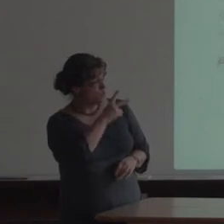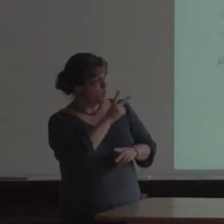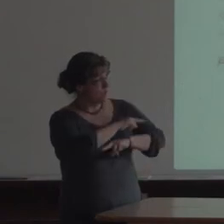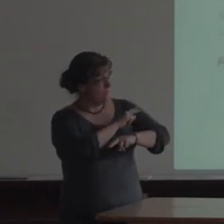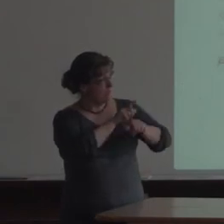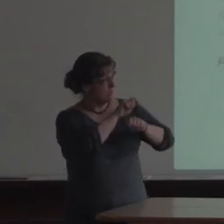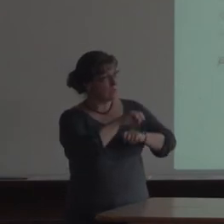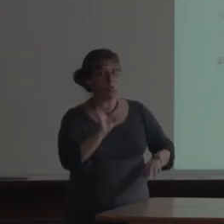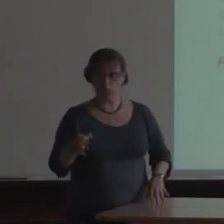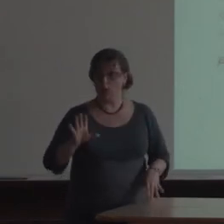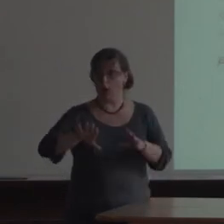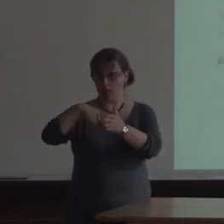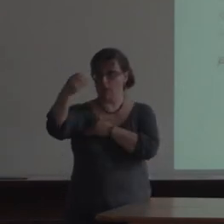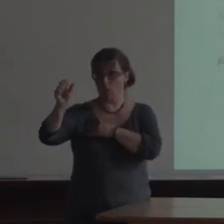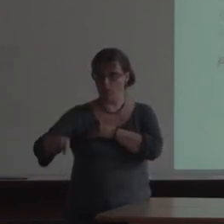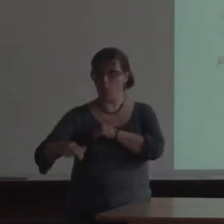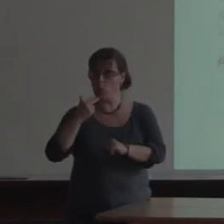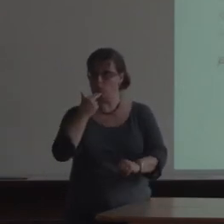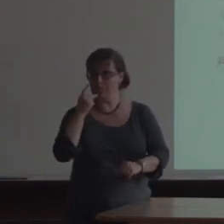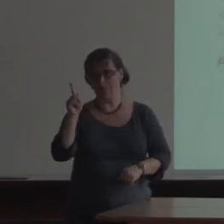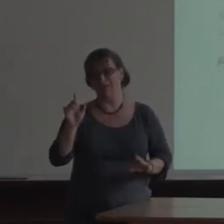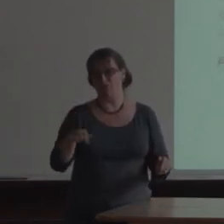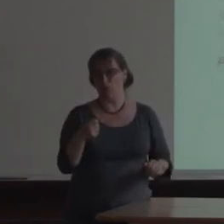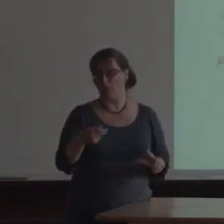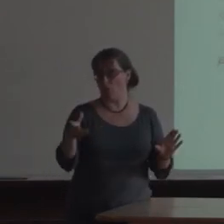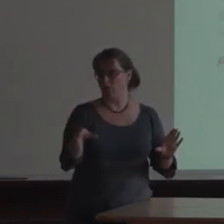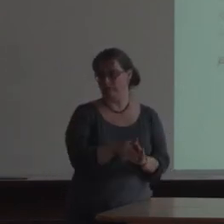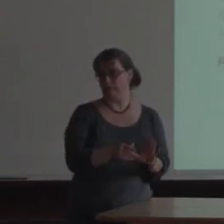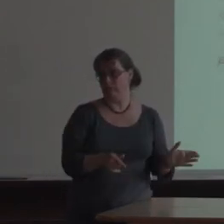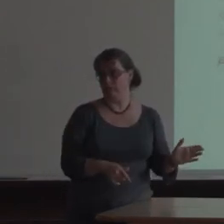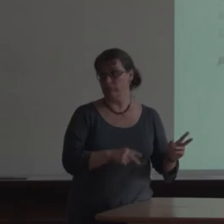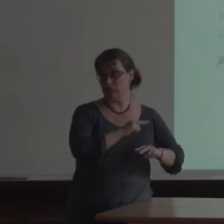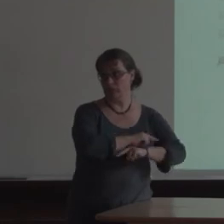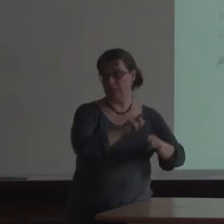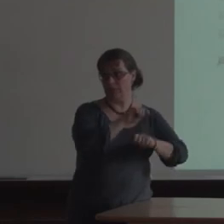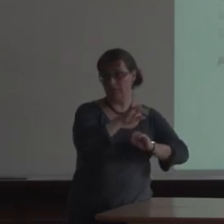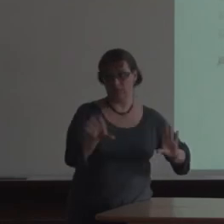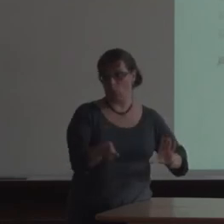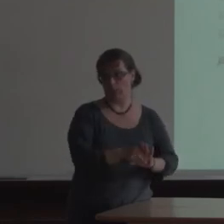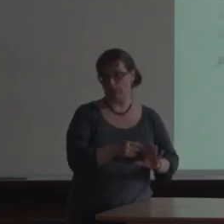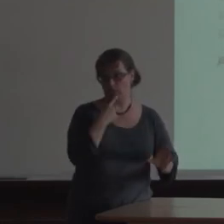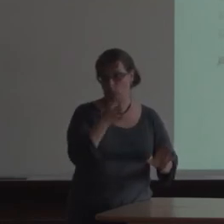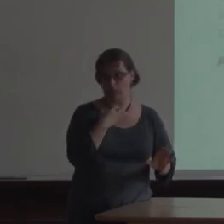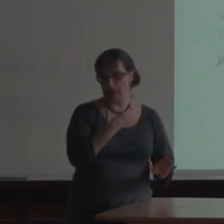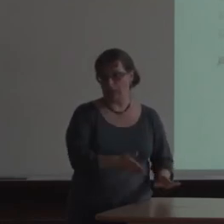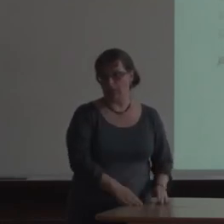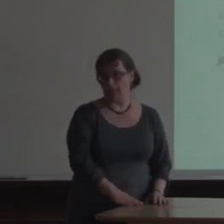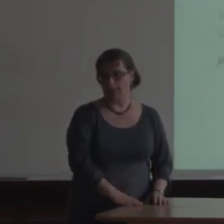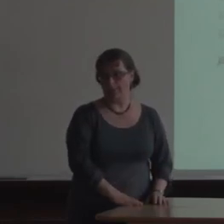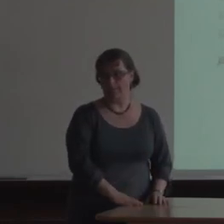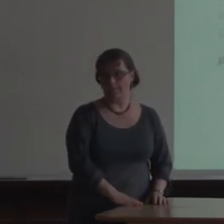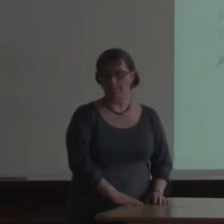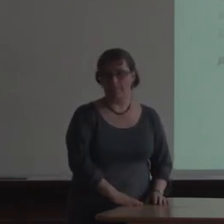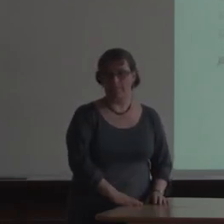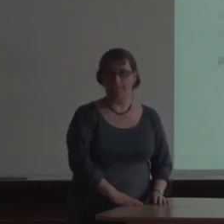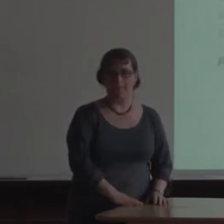On peut l'utiliser en dehors, je pense, mais il est nativement intégré à PyTest. Ouais. Il s'intègre à la mécanique de PyTest.